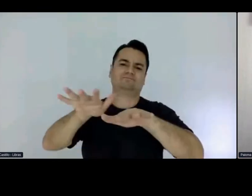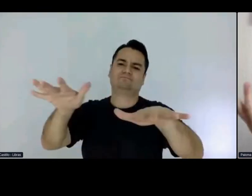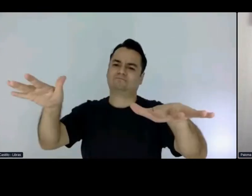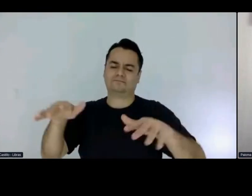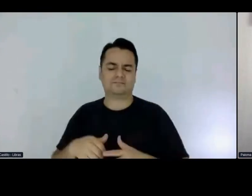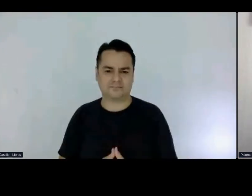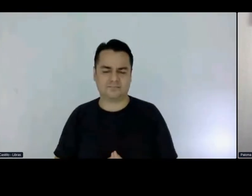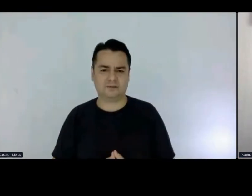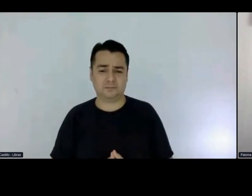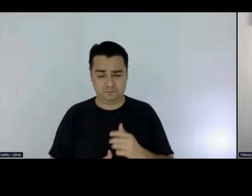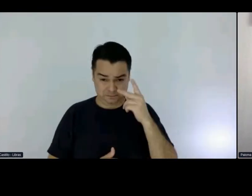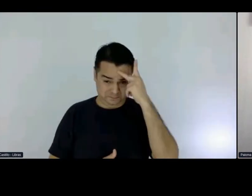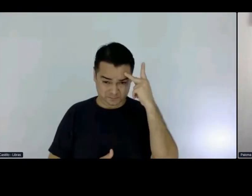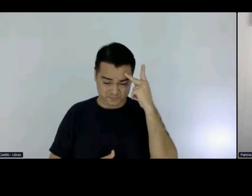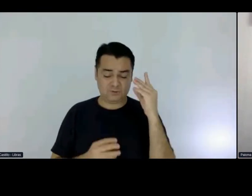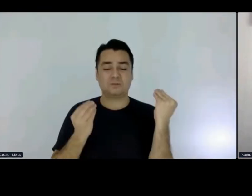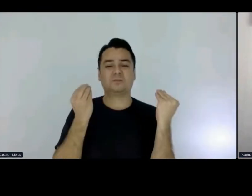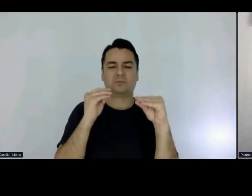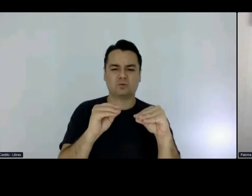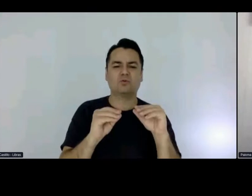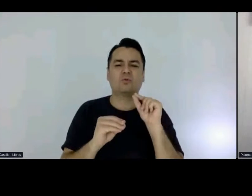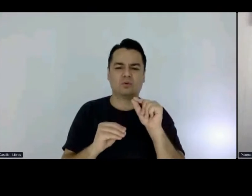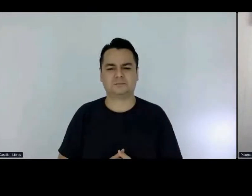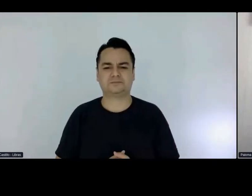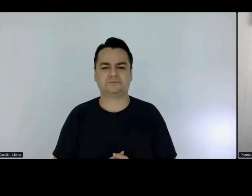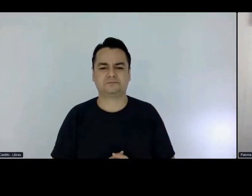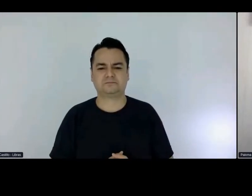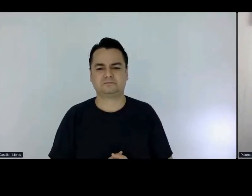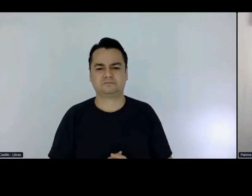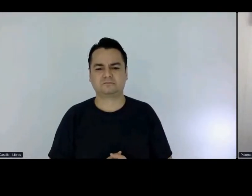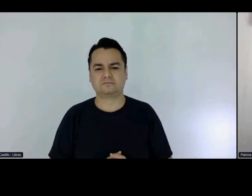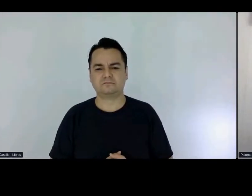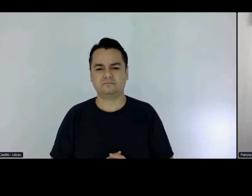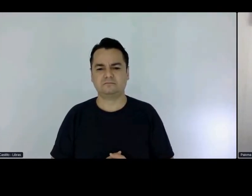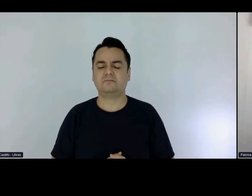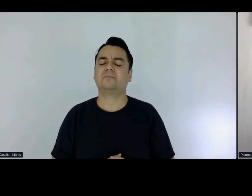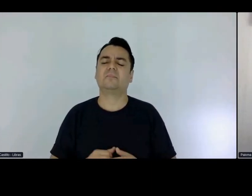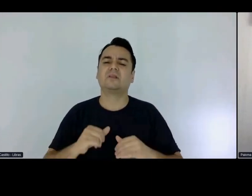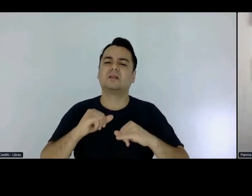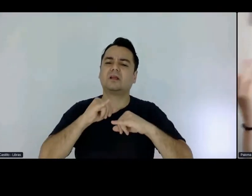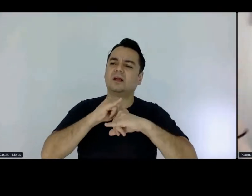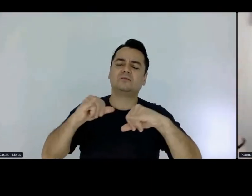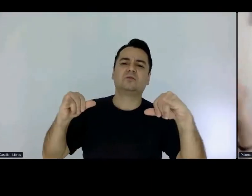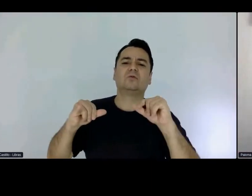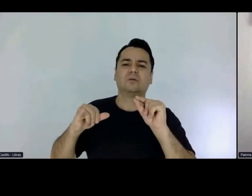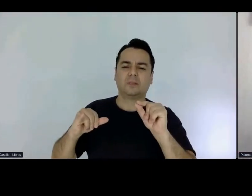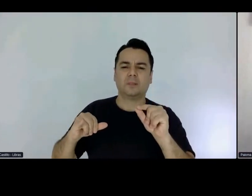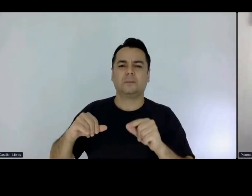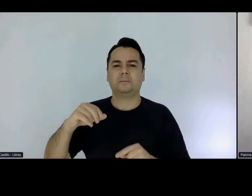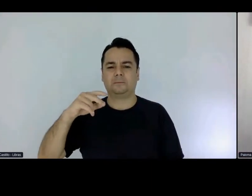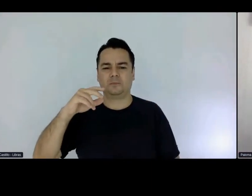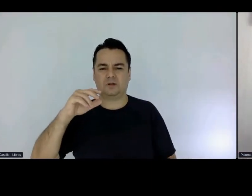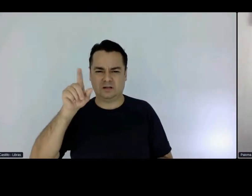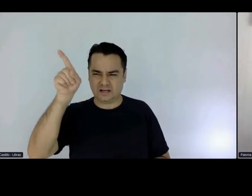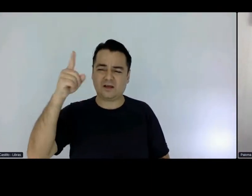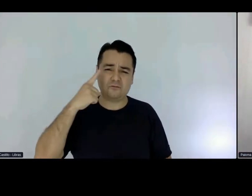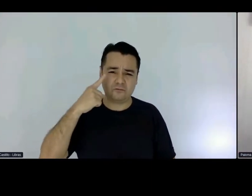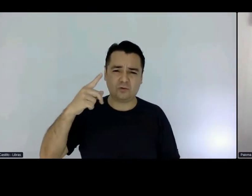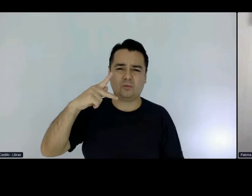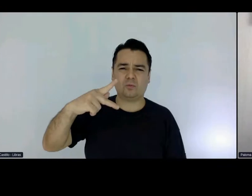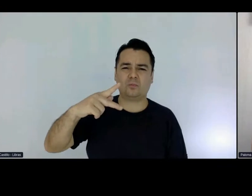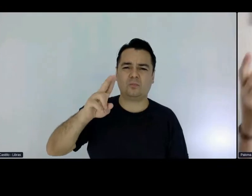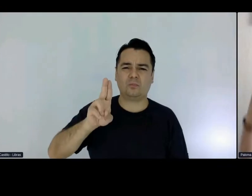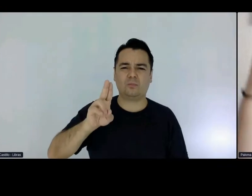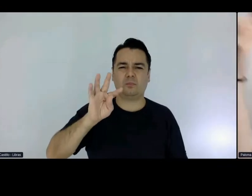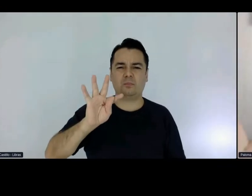Ela tratou aqui sobre, dizendo que o Putin, a gente está acompanhando a situação